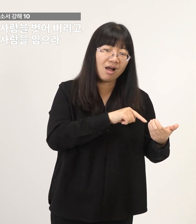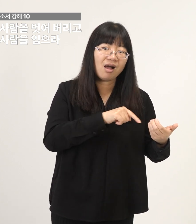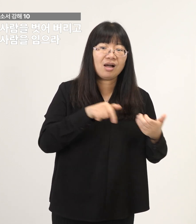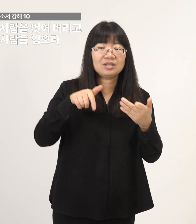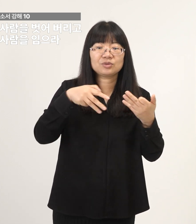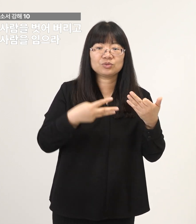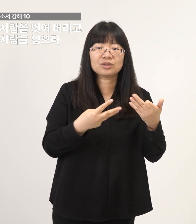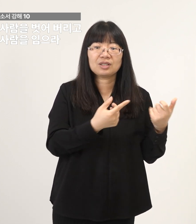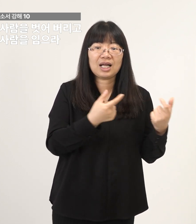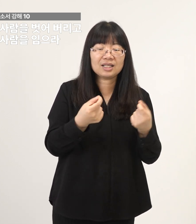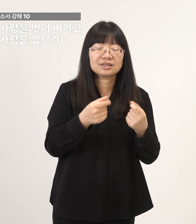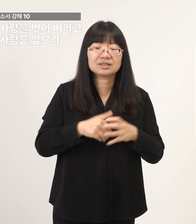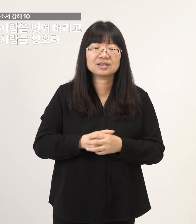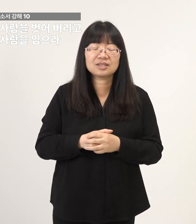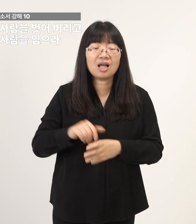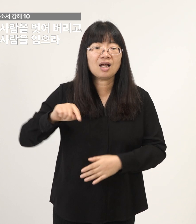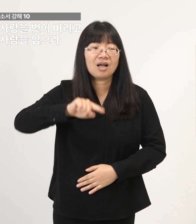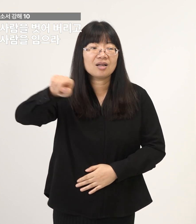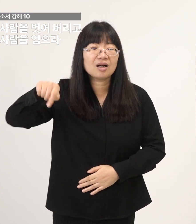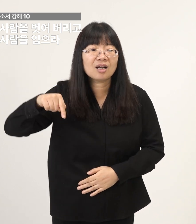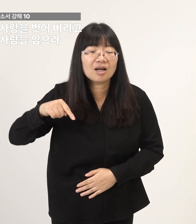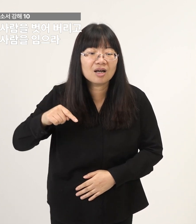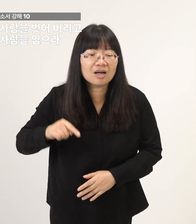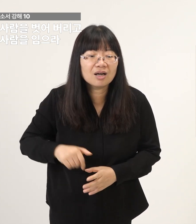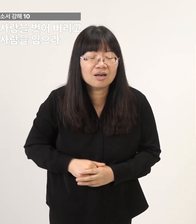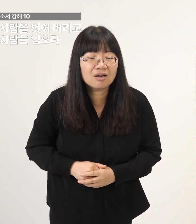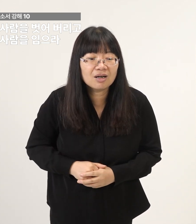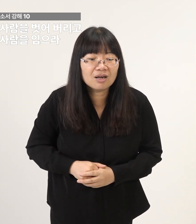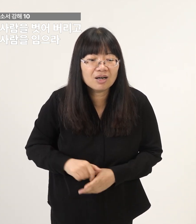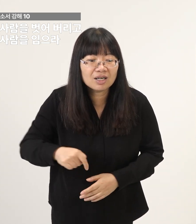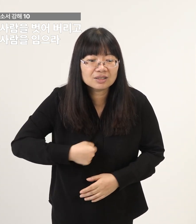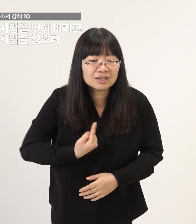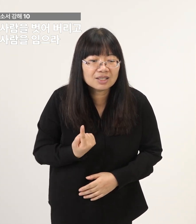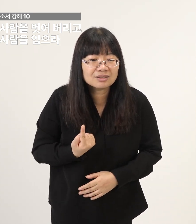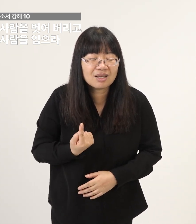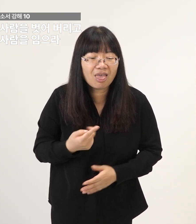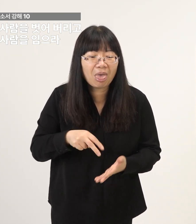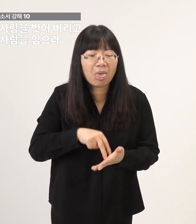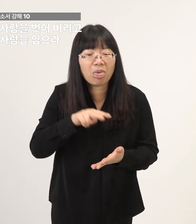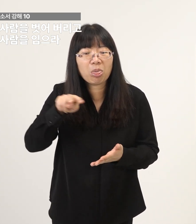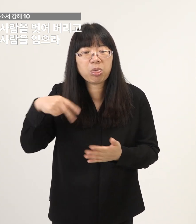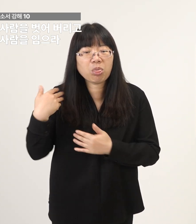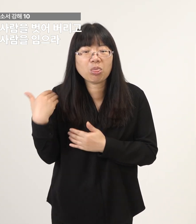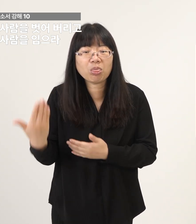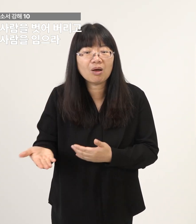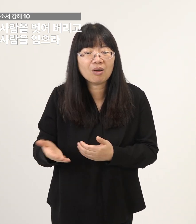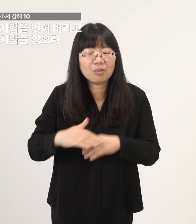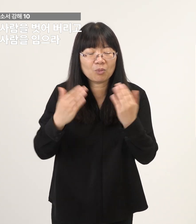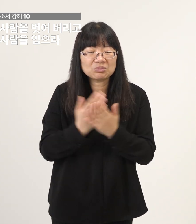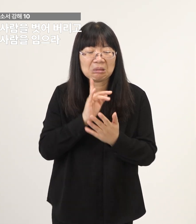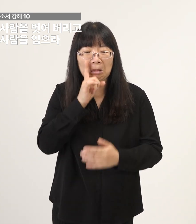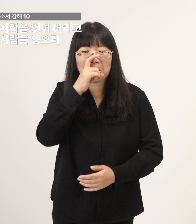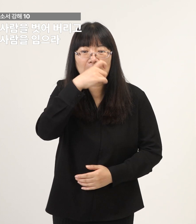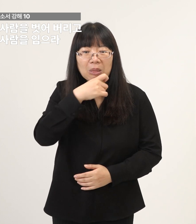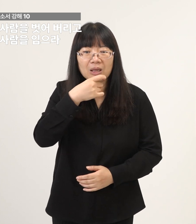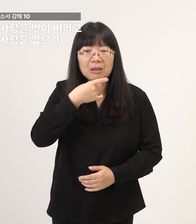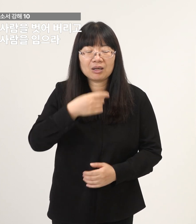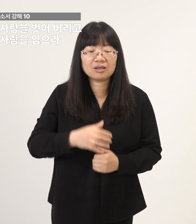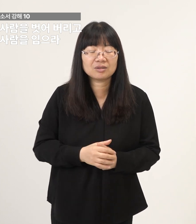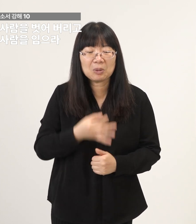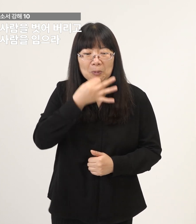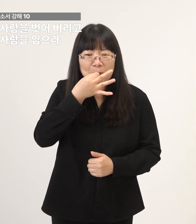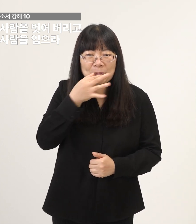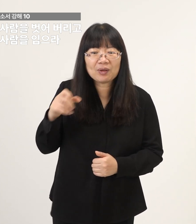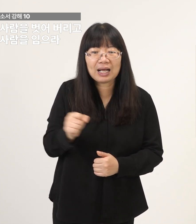같이 시작. 그들이 감각 없는 자가 되어 자신을 방탕에 방임하여 모든 더러운 것을 욕심으로